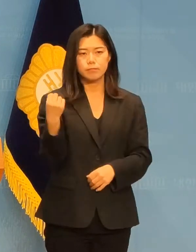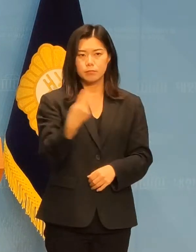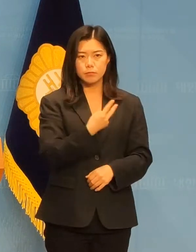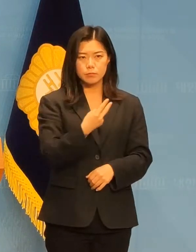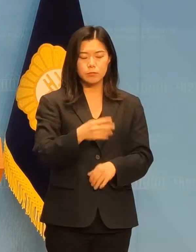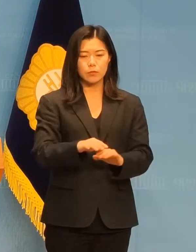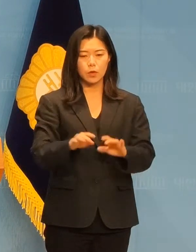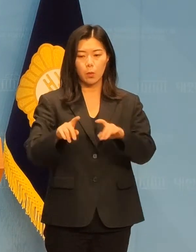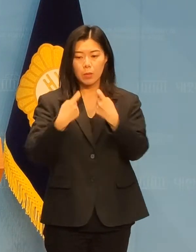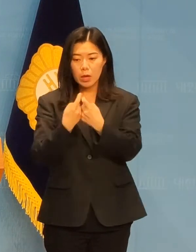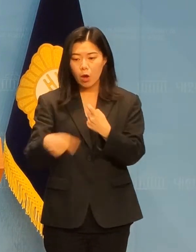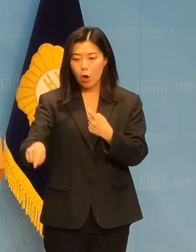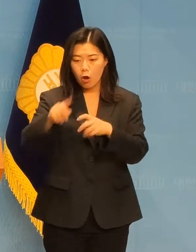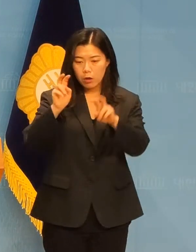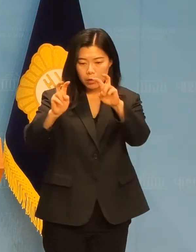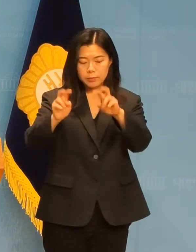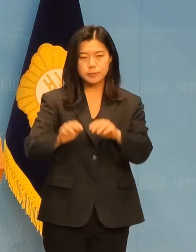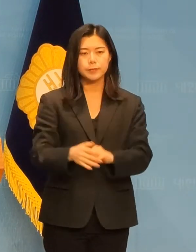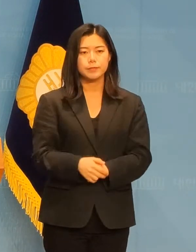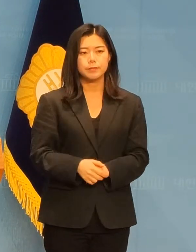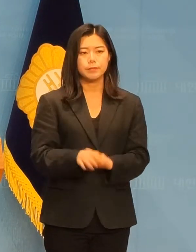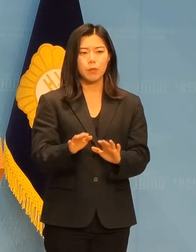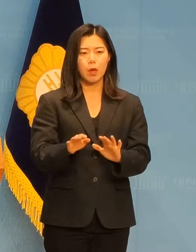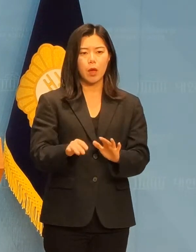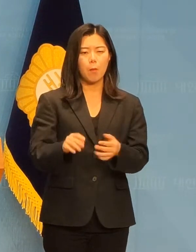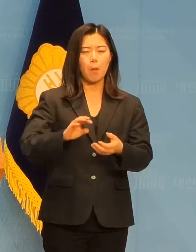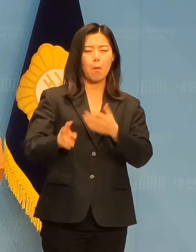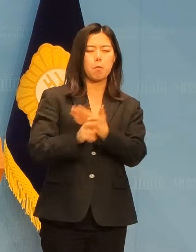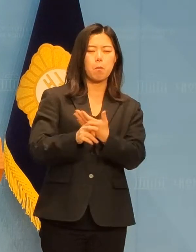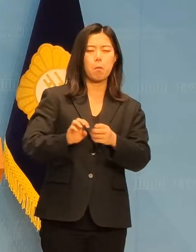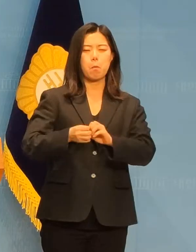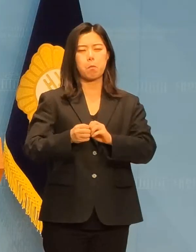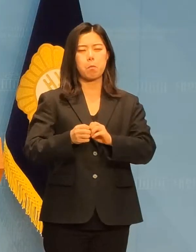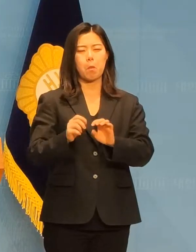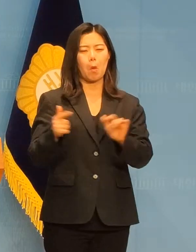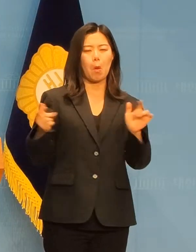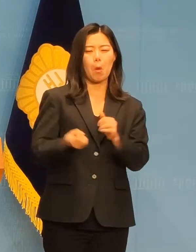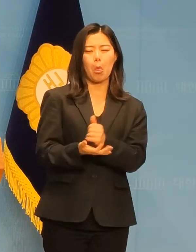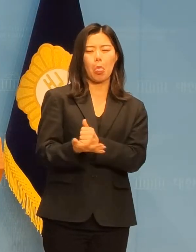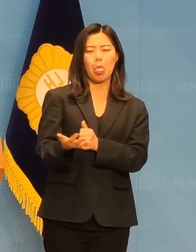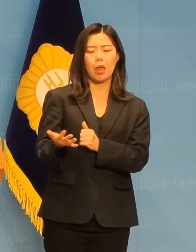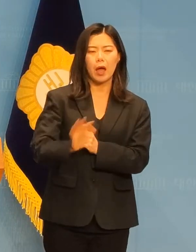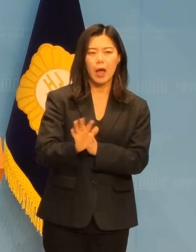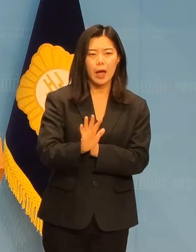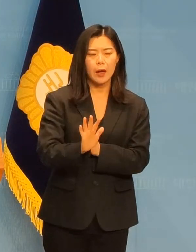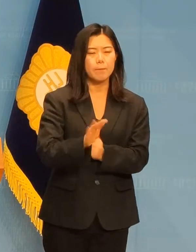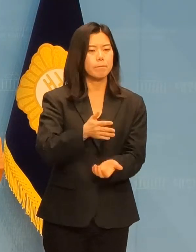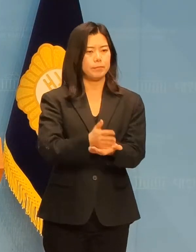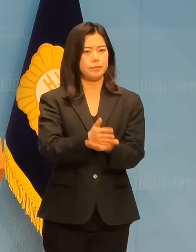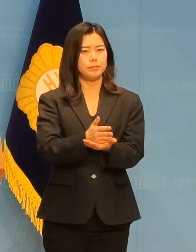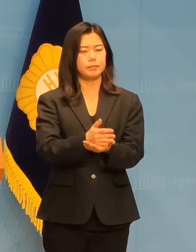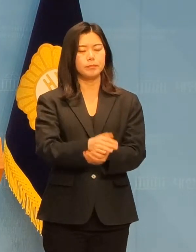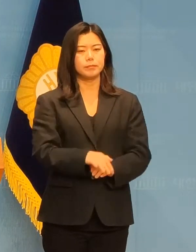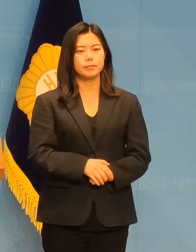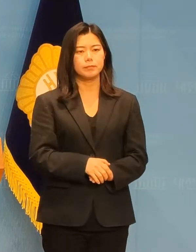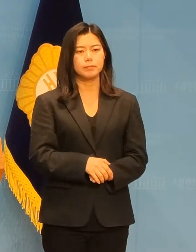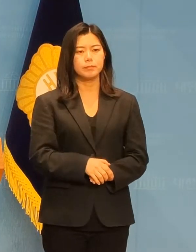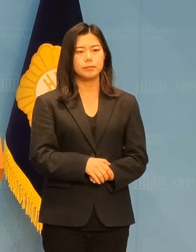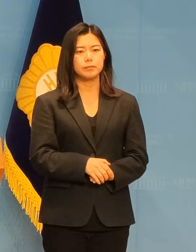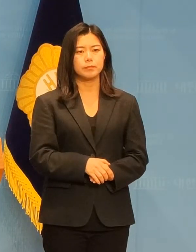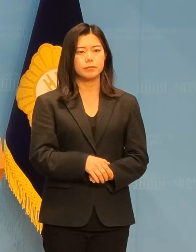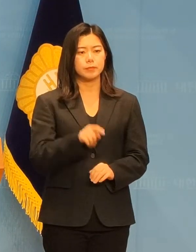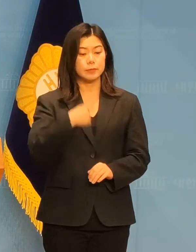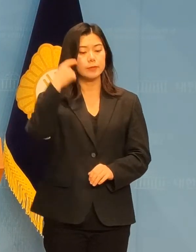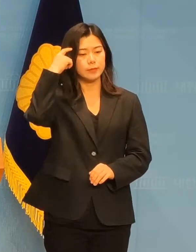공공이 민간에 더 이상 편법적이고 불법적인 것들을 확산시키는 한 주체가 되도록 하는 것은 막아야 되겠다라고